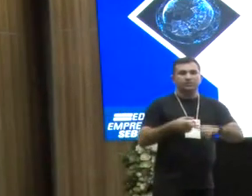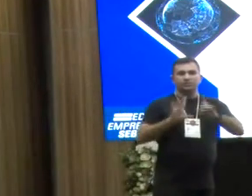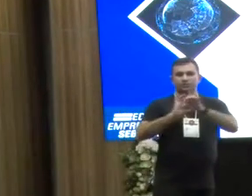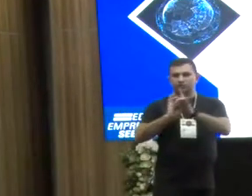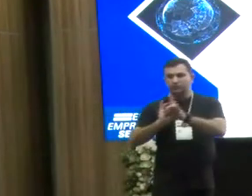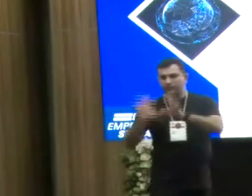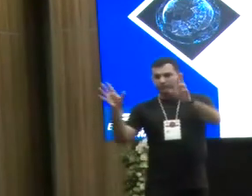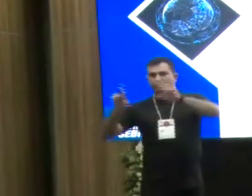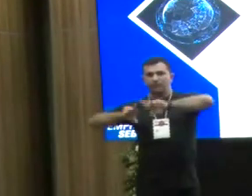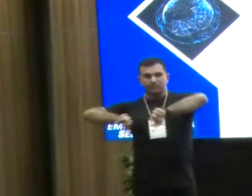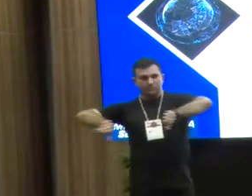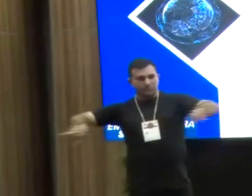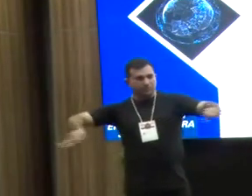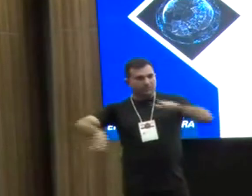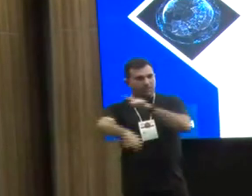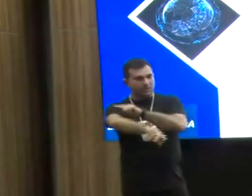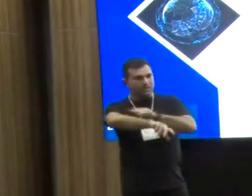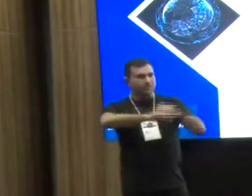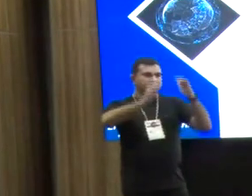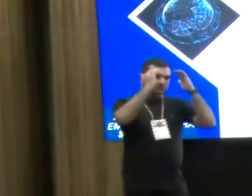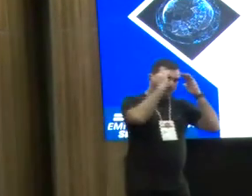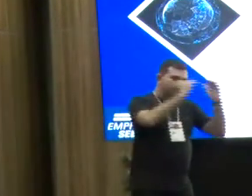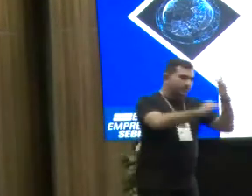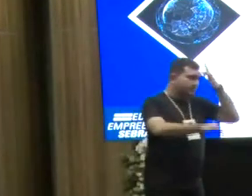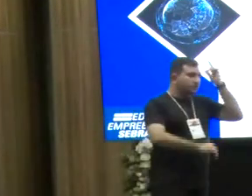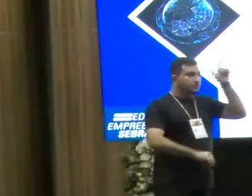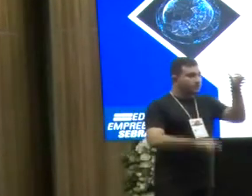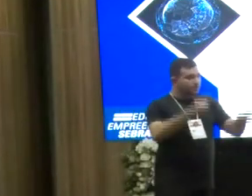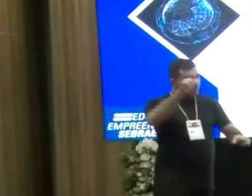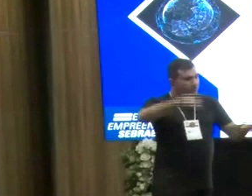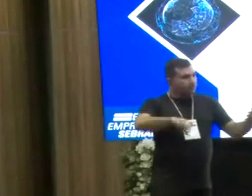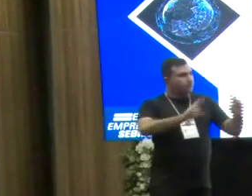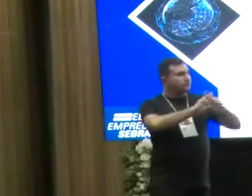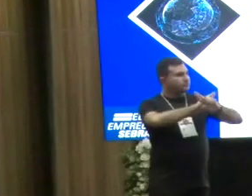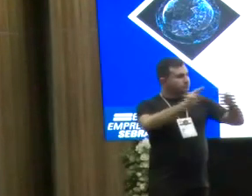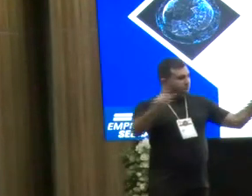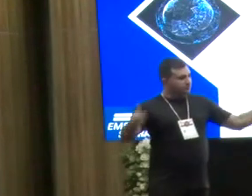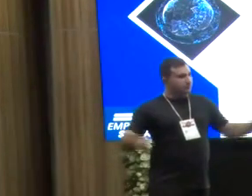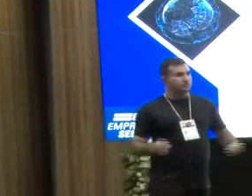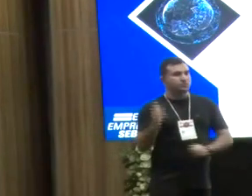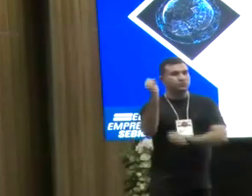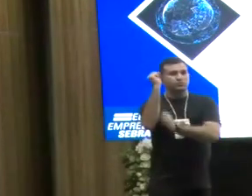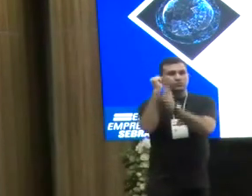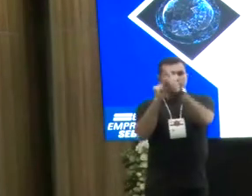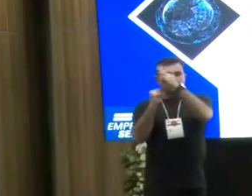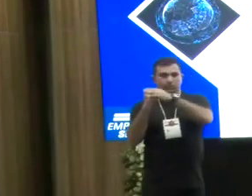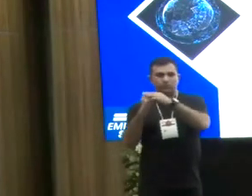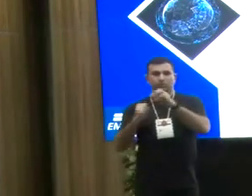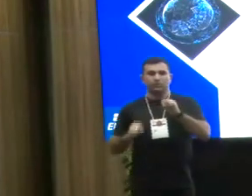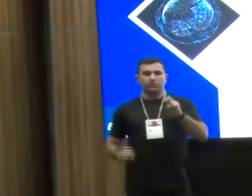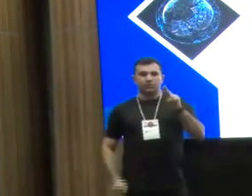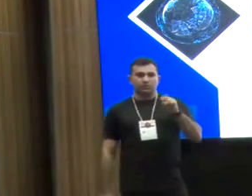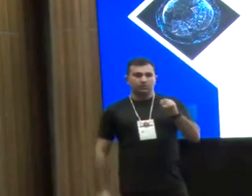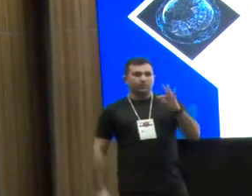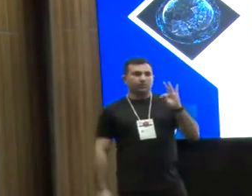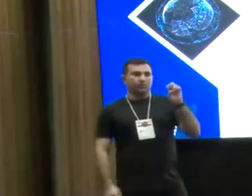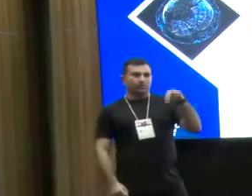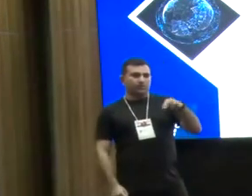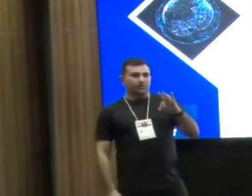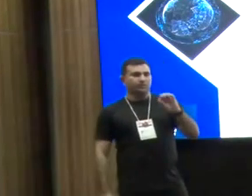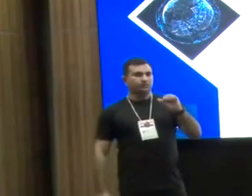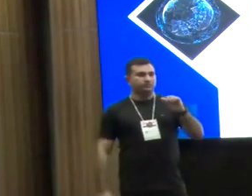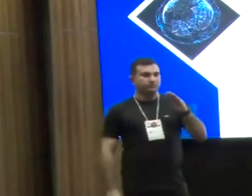diversidade, respeito ao diferente, sustentabilidade. Ninguém menciona nenhuma crítica